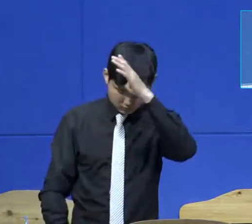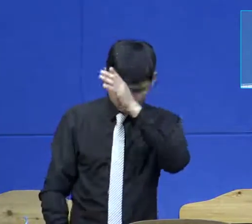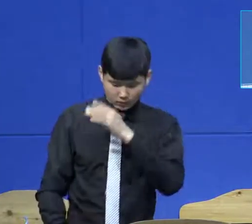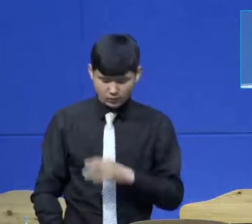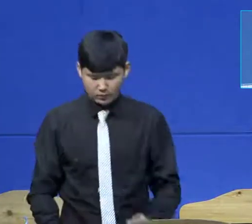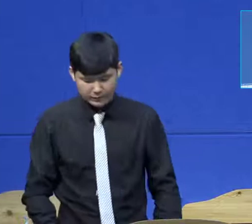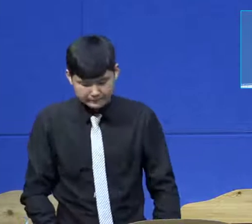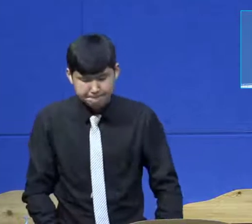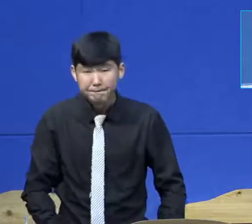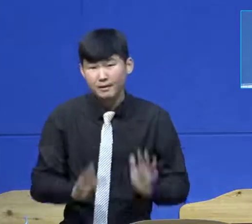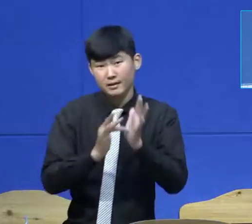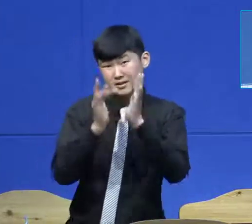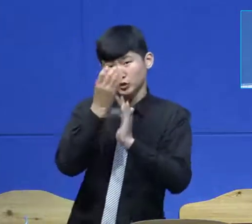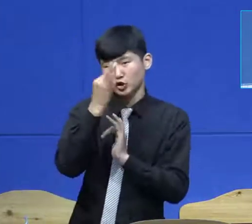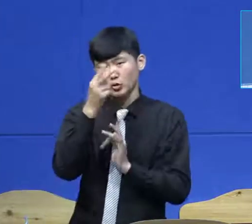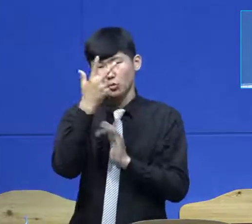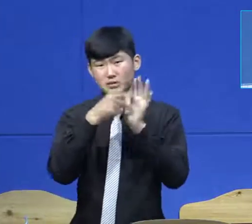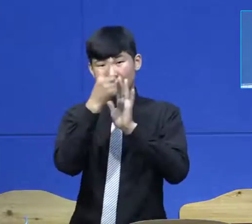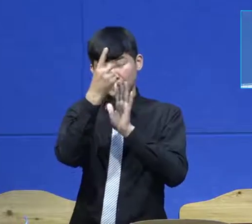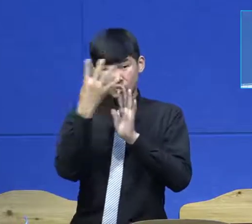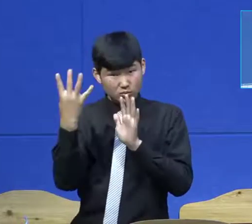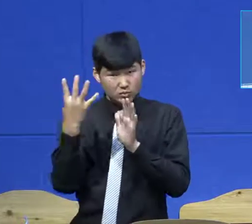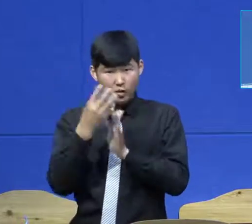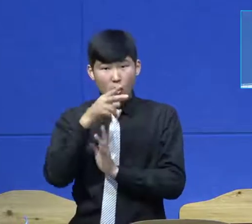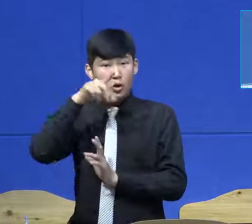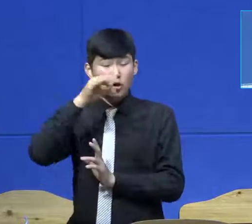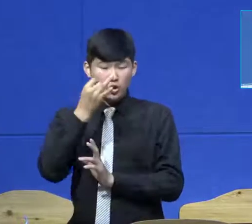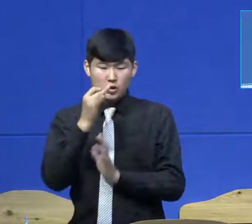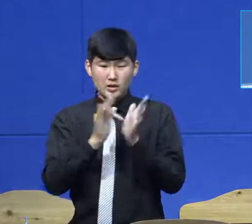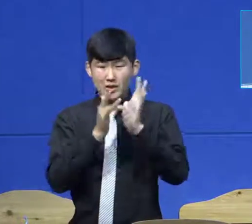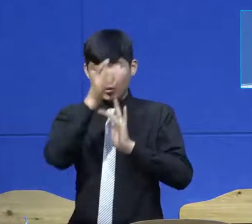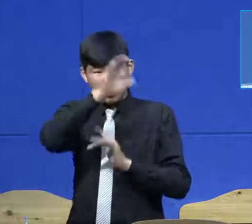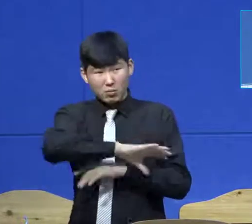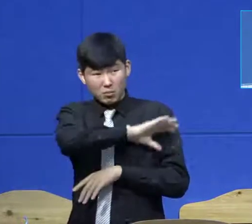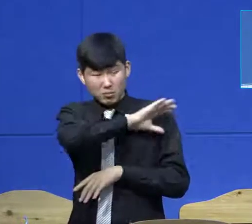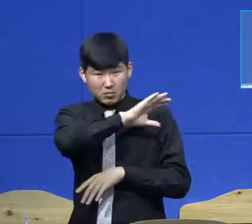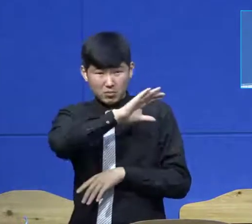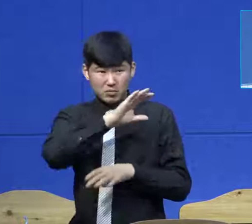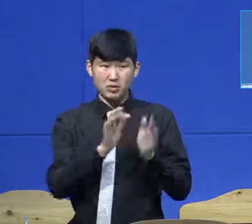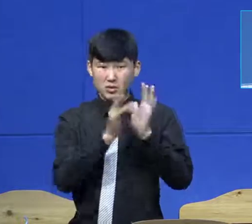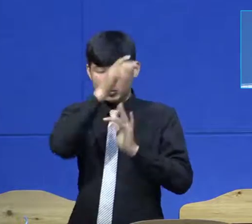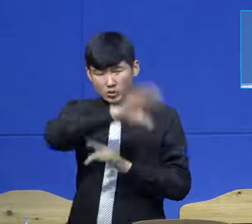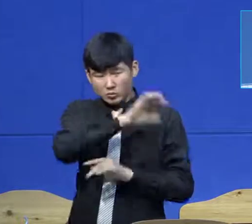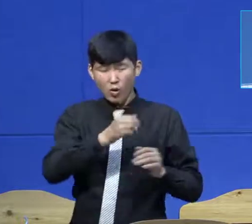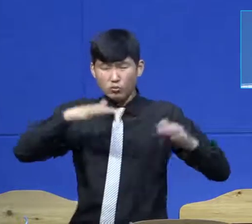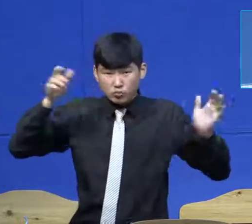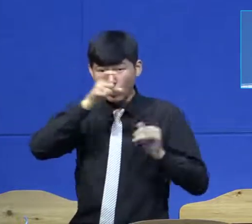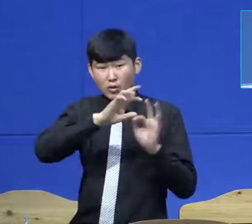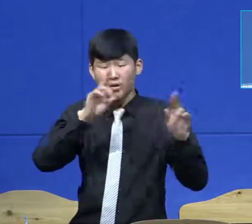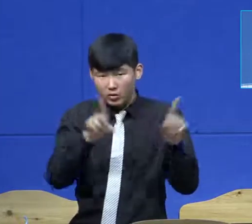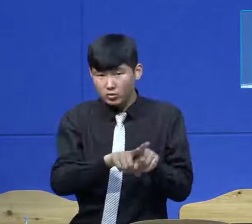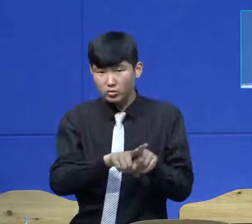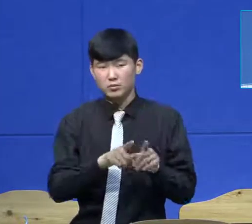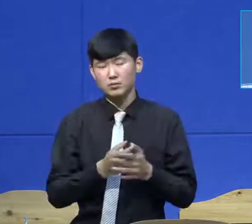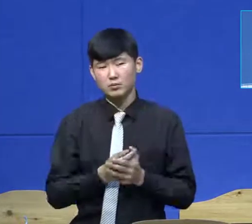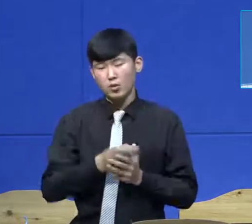Есүс Иохан 3:14 дээр Мосе цэл тэр могоог өргөсөн шиг хүний хүч бас өргөдөг учиртай түүнд итгэдэг бүхэн мөнх амьтай байхын